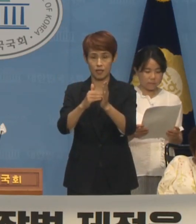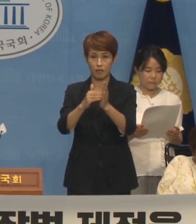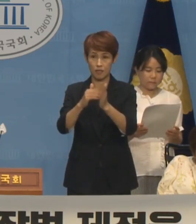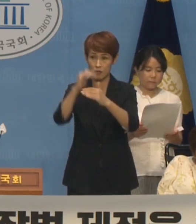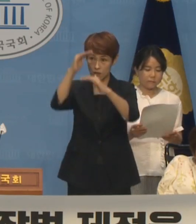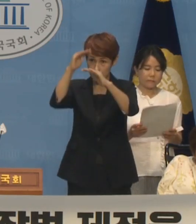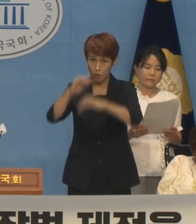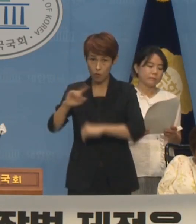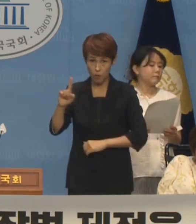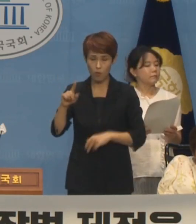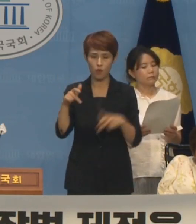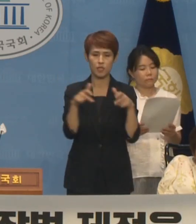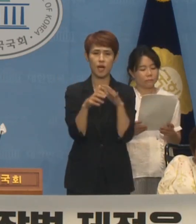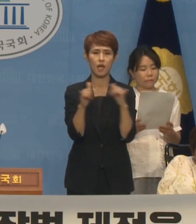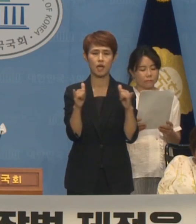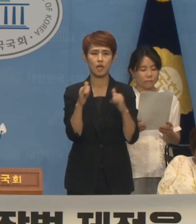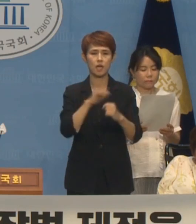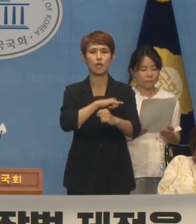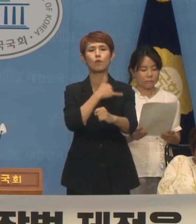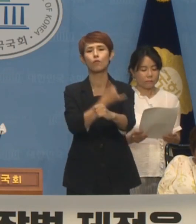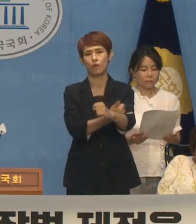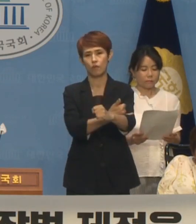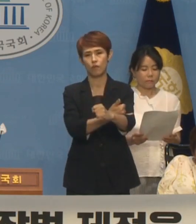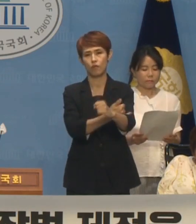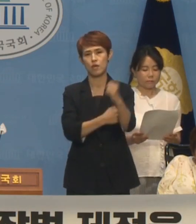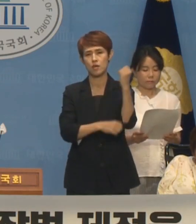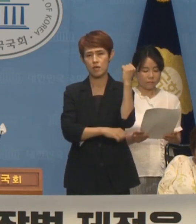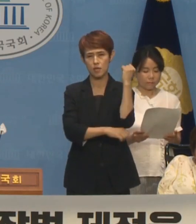선언은 장애인의 인권과